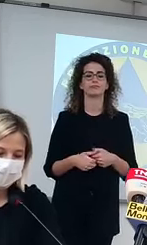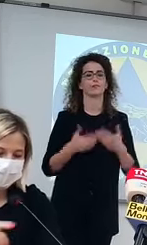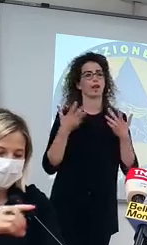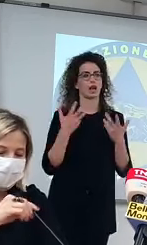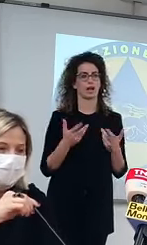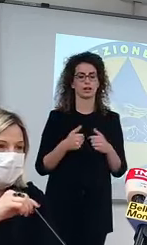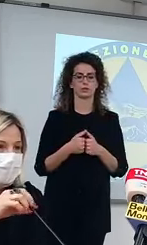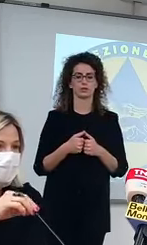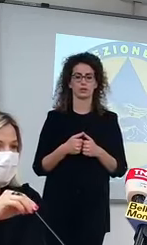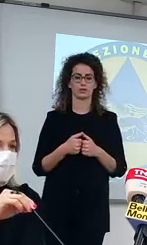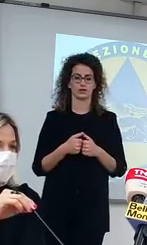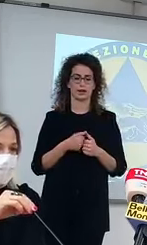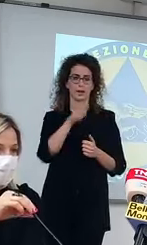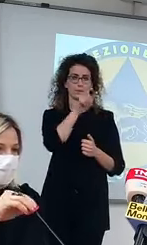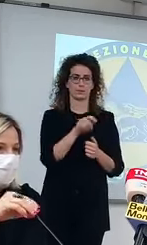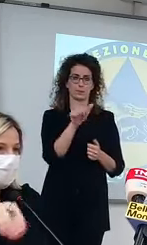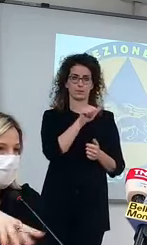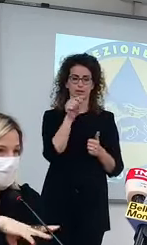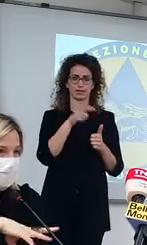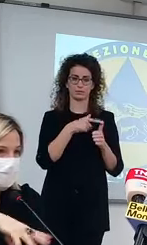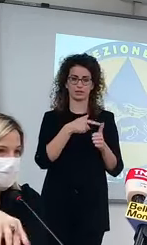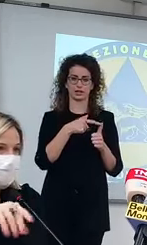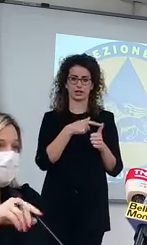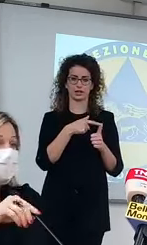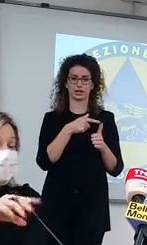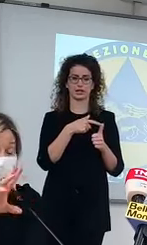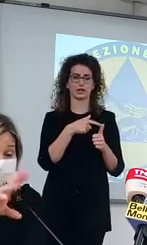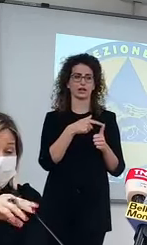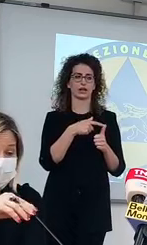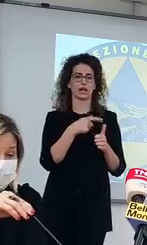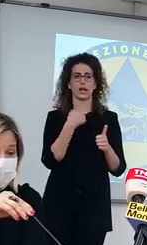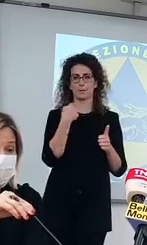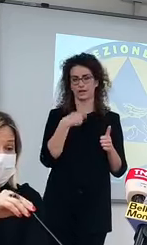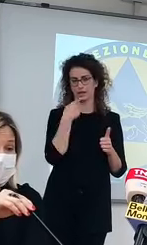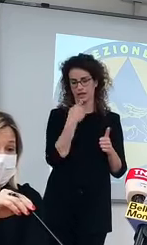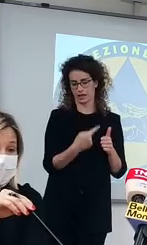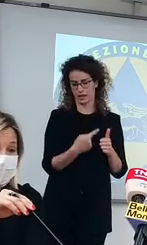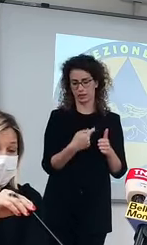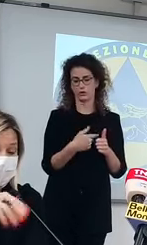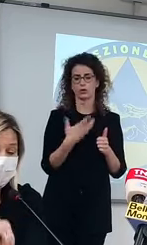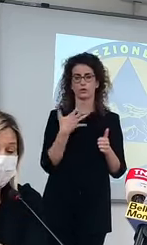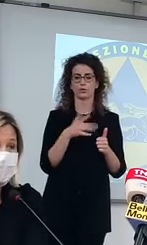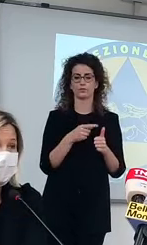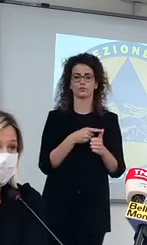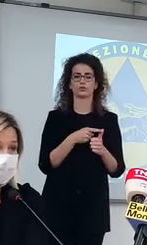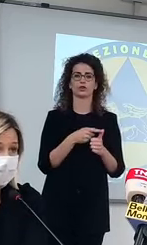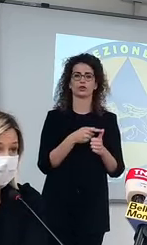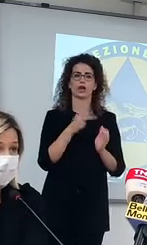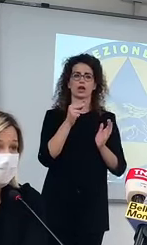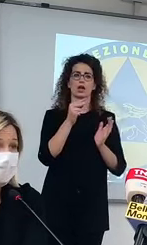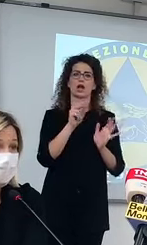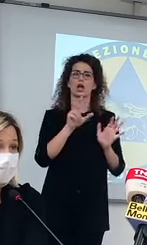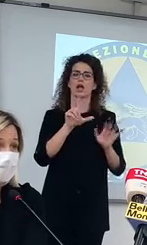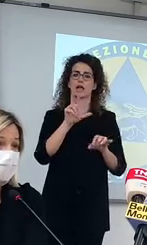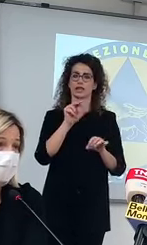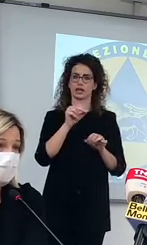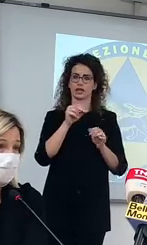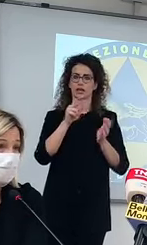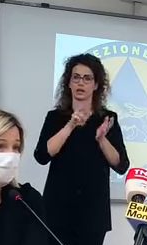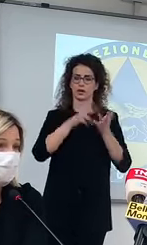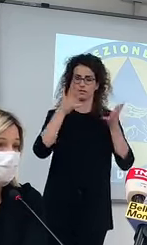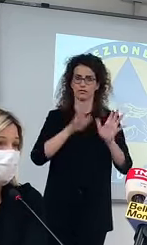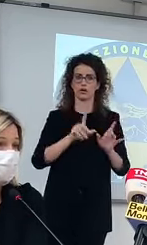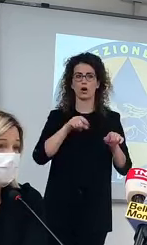Allora, il primo caso era quello lì che aveva il presidente, era stato addirittura confermato il 30, poi lui ha detto